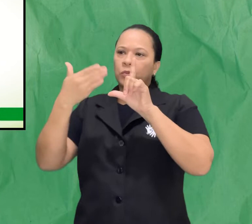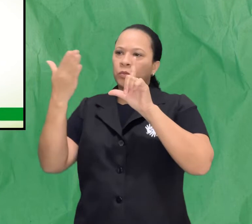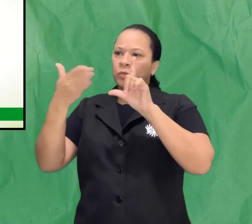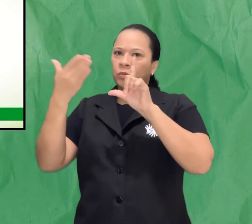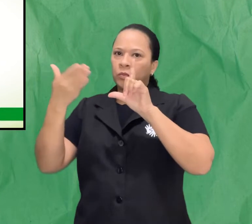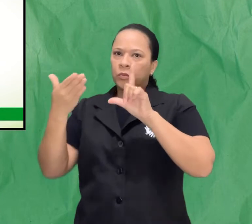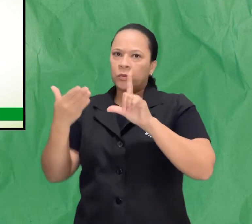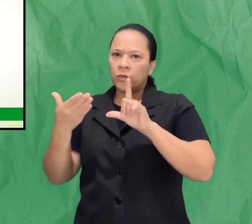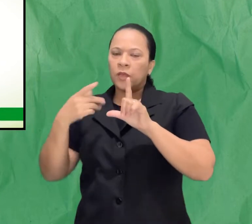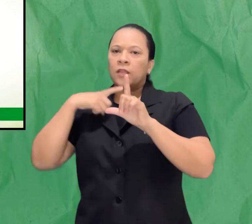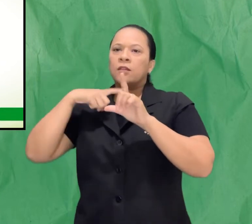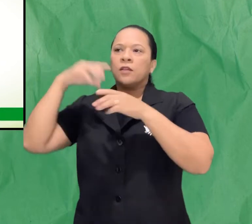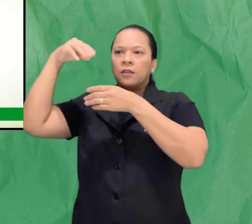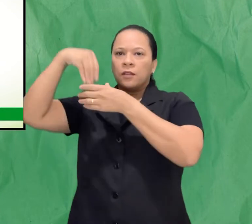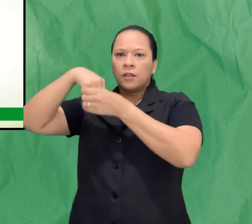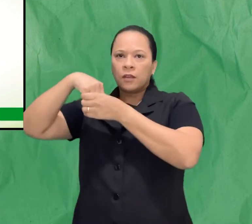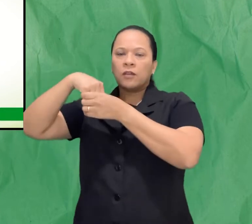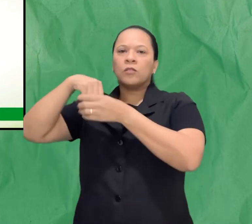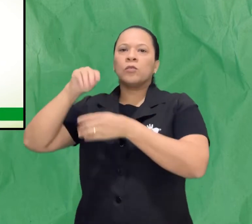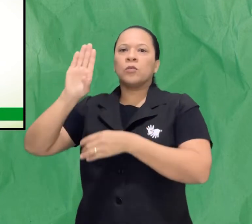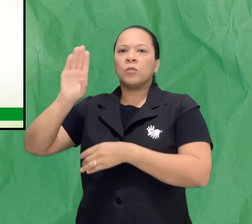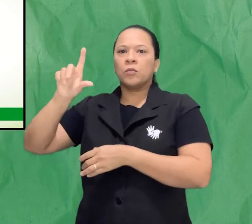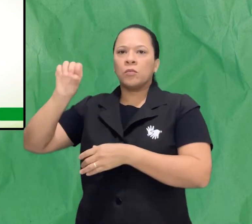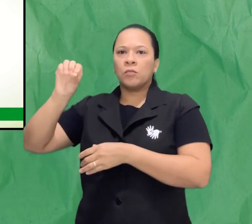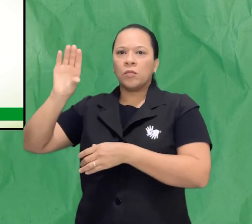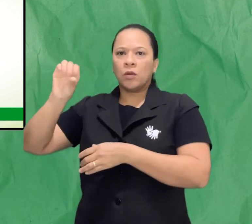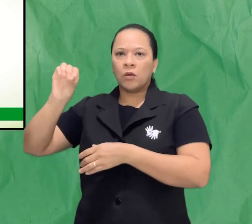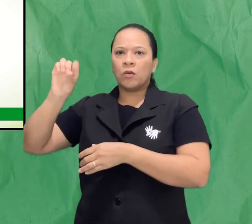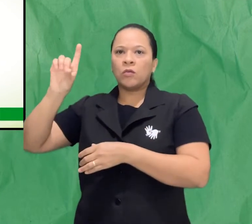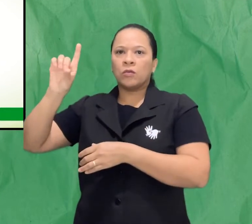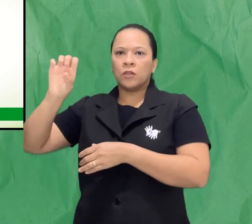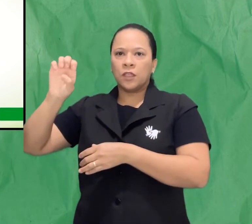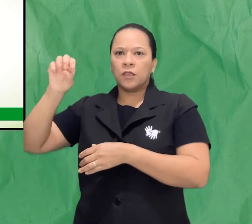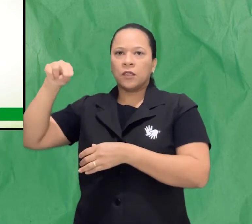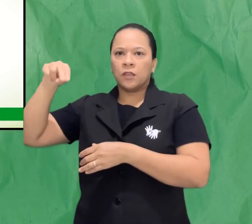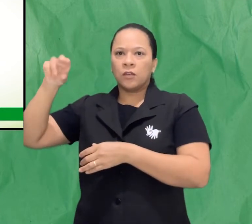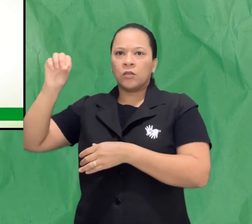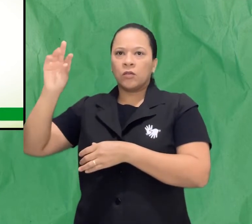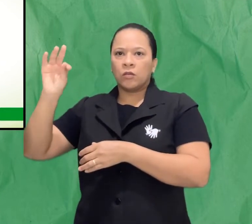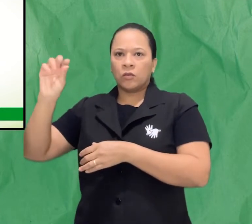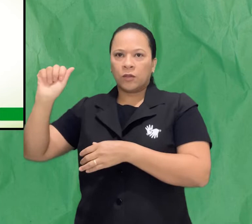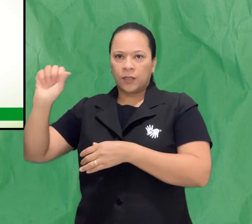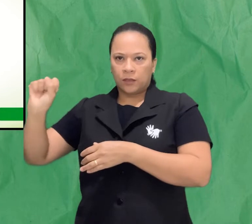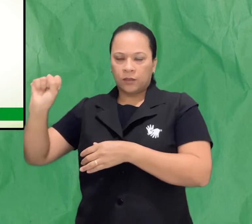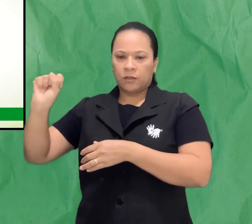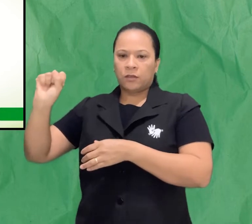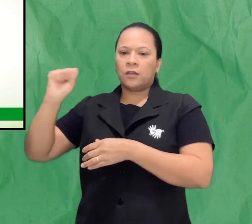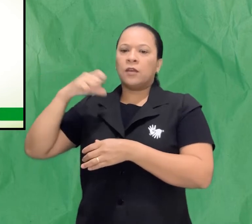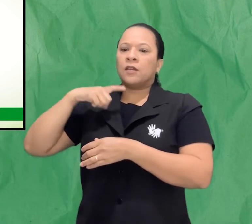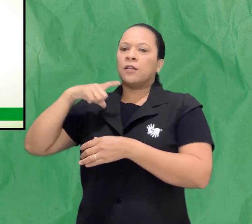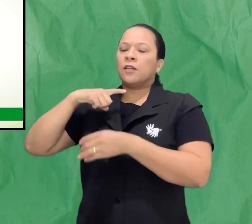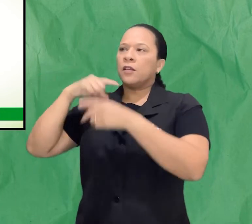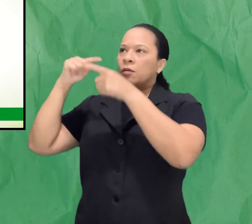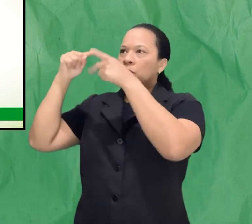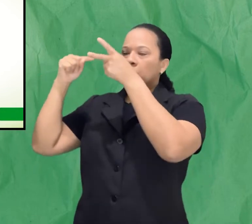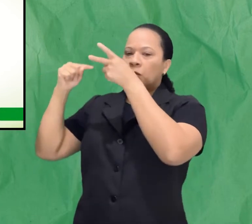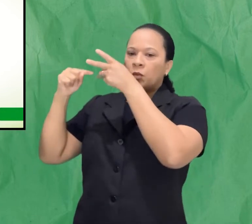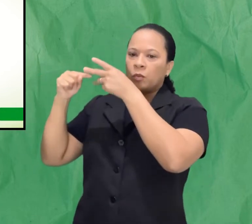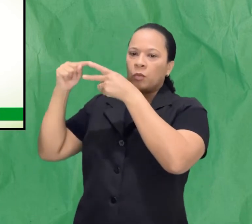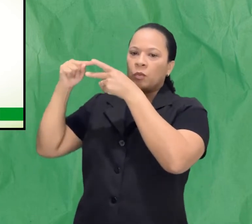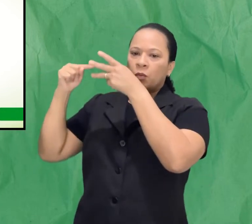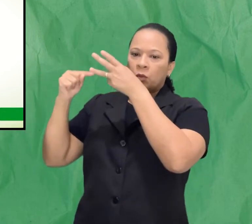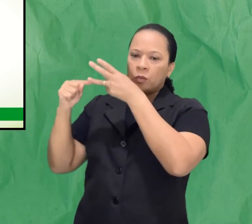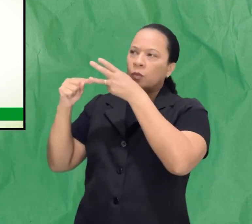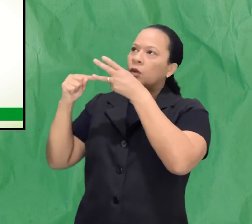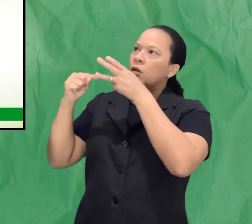editor de texto que já vem instalado quando você instala o Windows. Eu tenho alguns outros editores de texto. O que eu coloquei aqui são dois, o